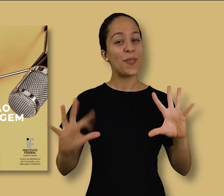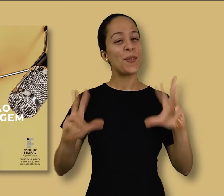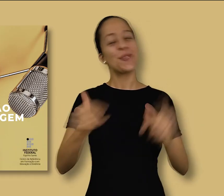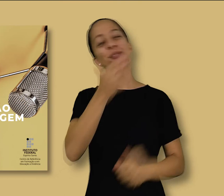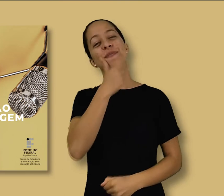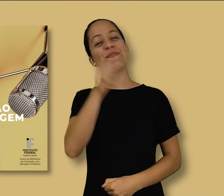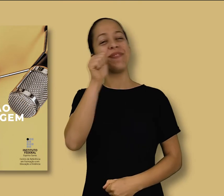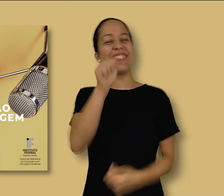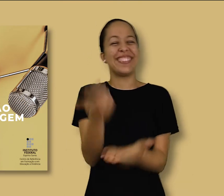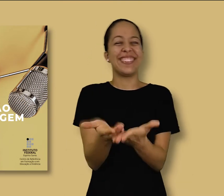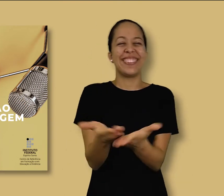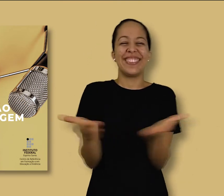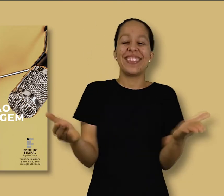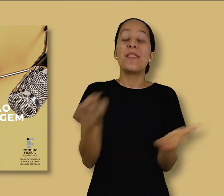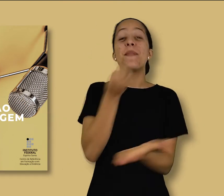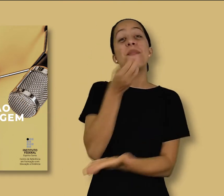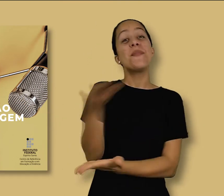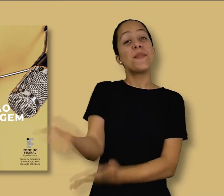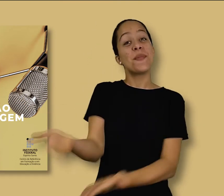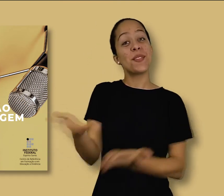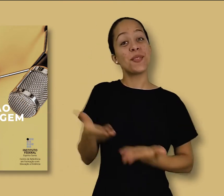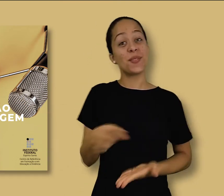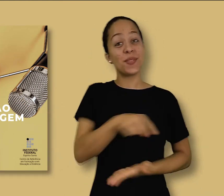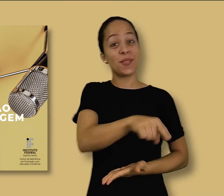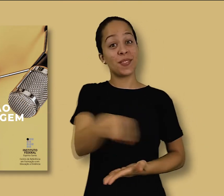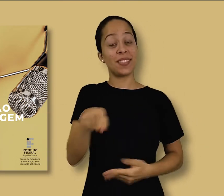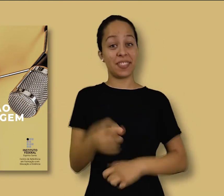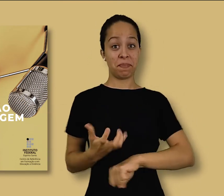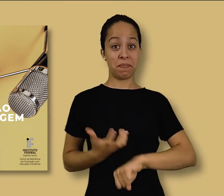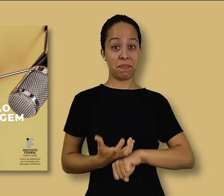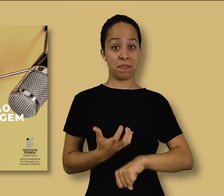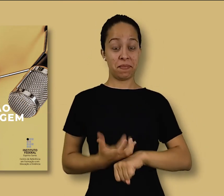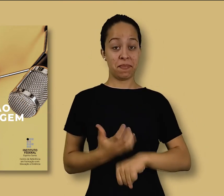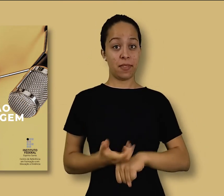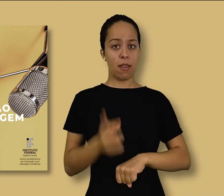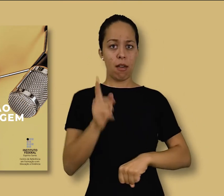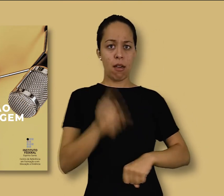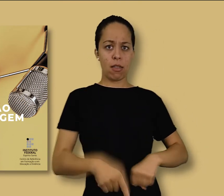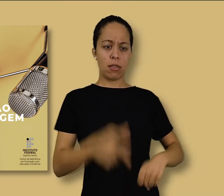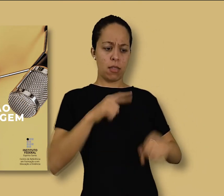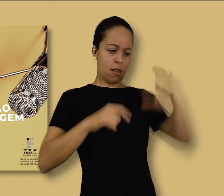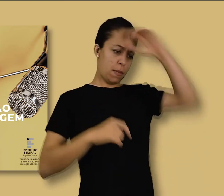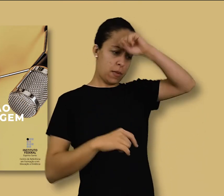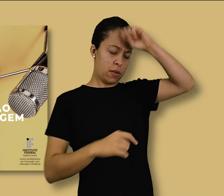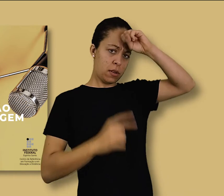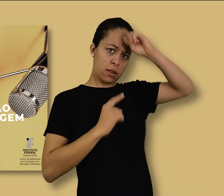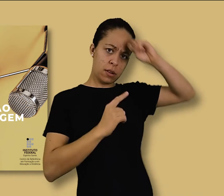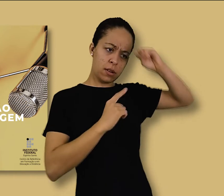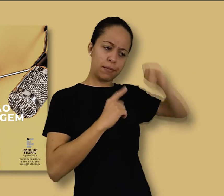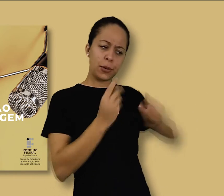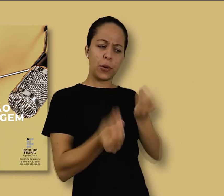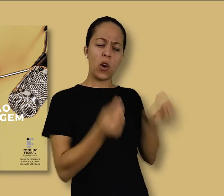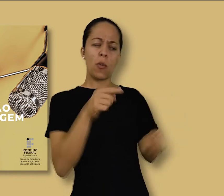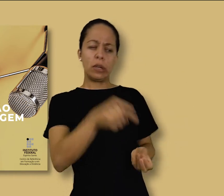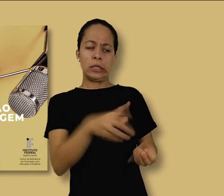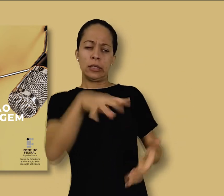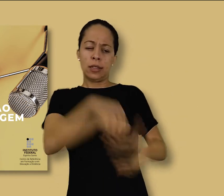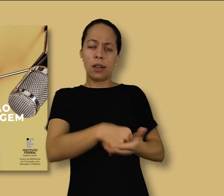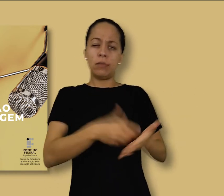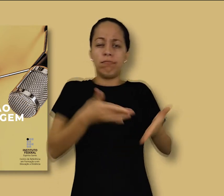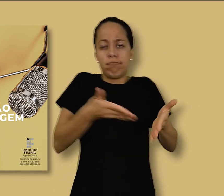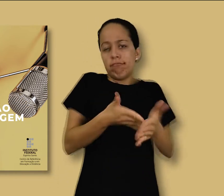o Olá a todos e todas sejam muito bem-vindos e bem-vindas à disciplina de patologização da